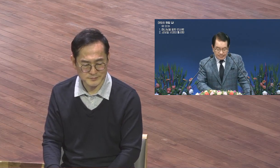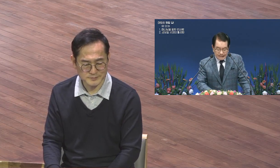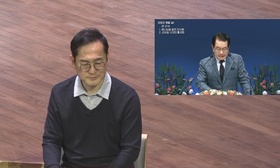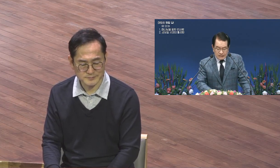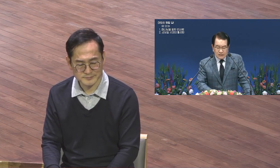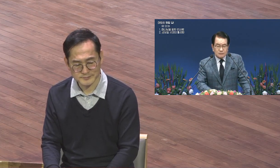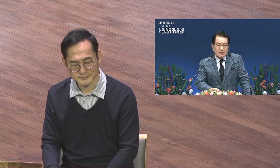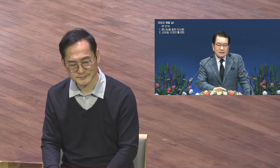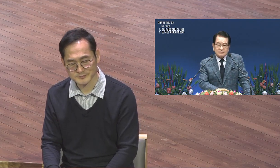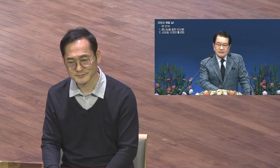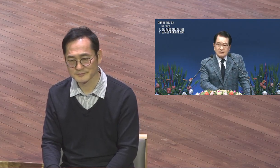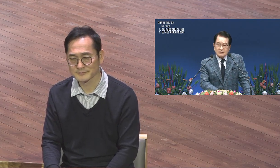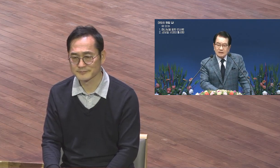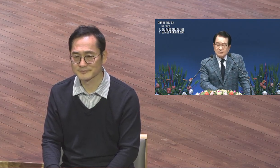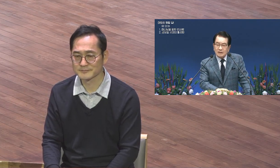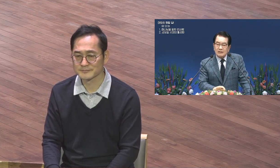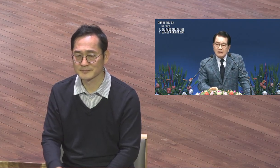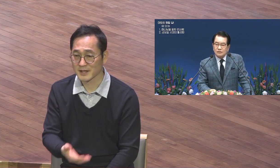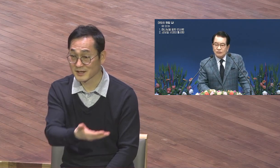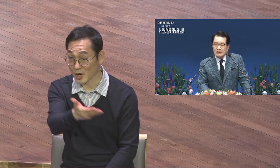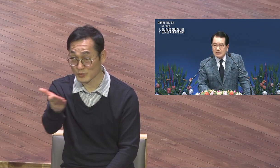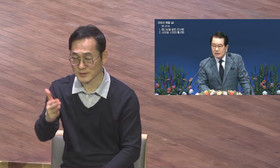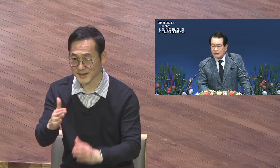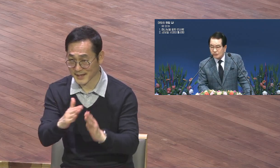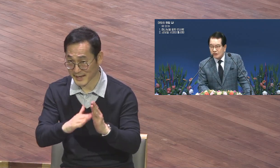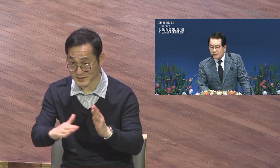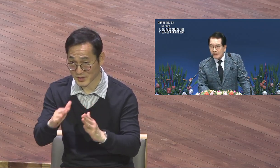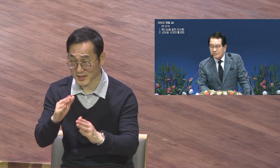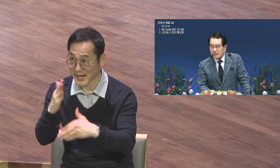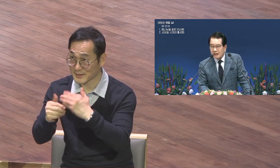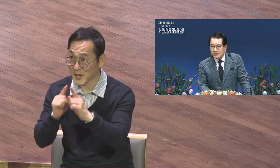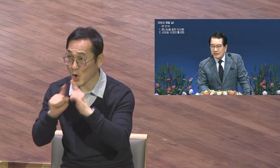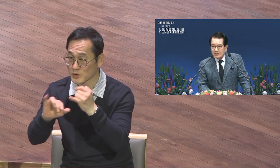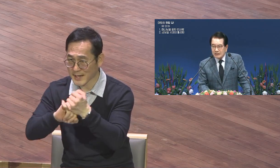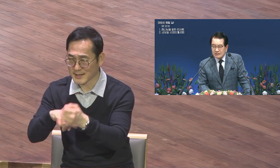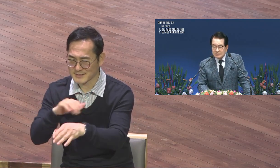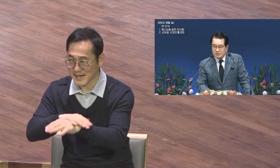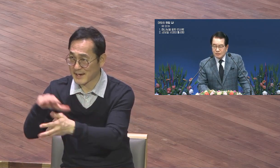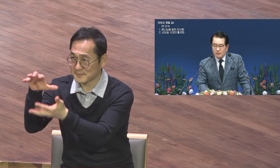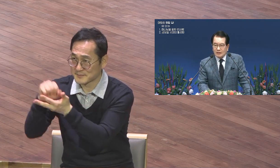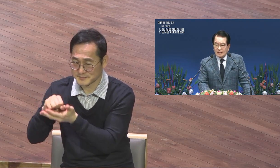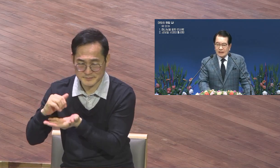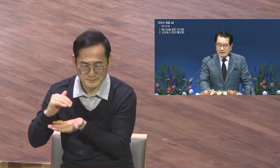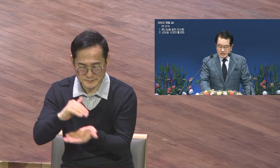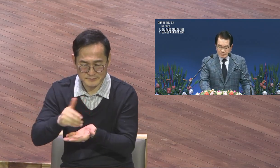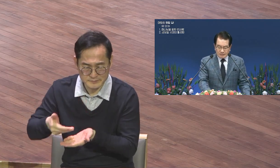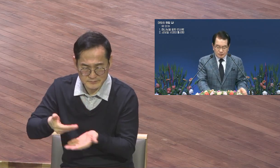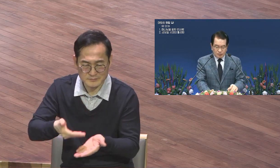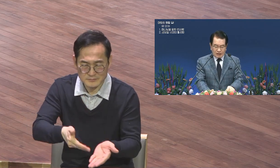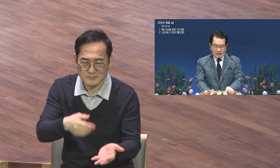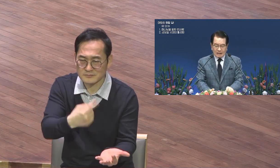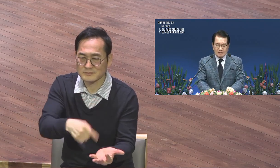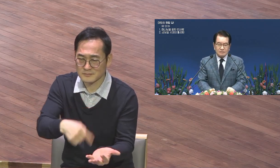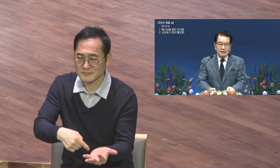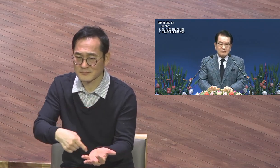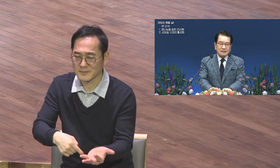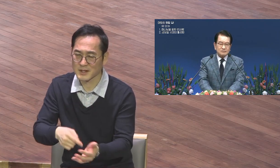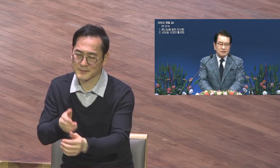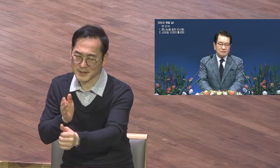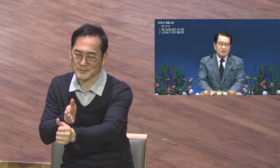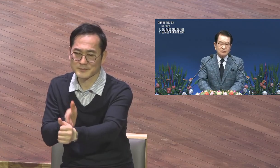하나님께서 여러분 가정만들을 정말 언약교로 잘 양육하시길 바랍니다. 그래서 부모 말에 정말 부모가